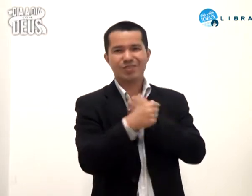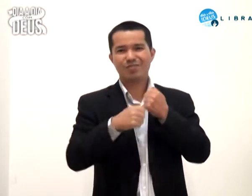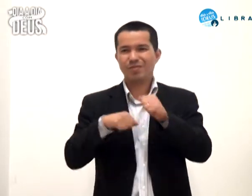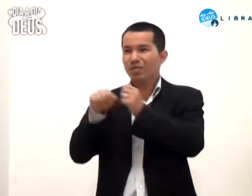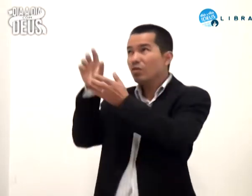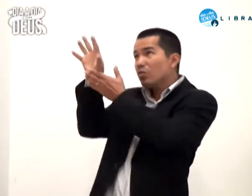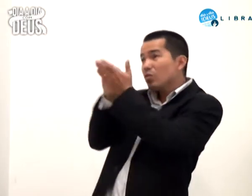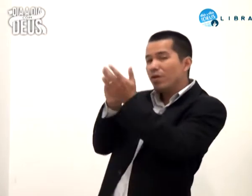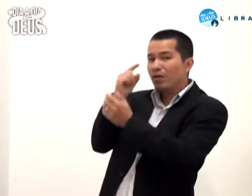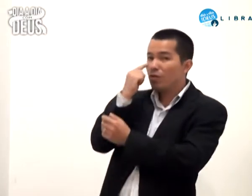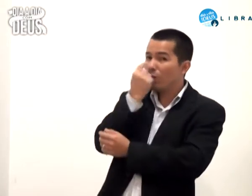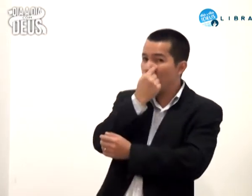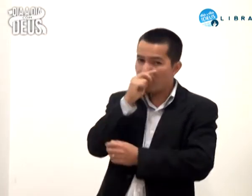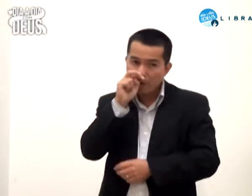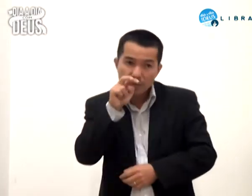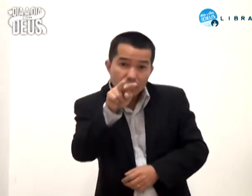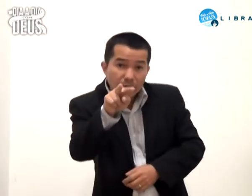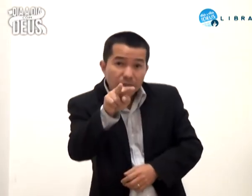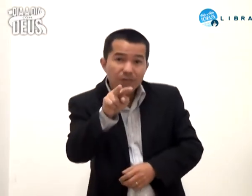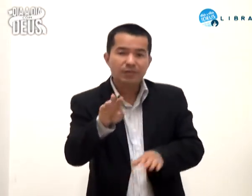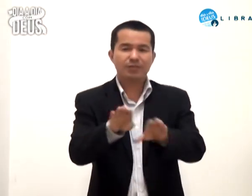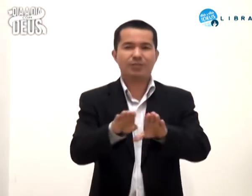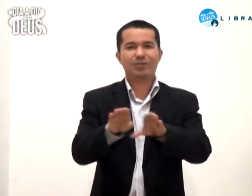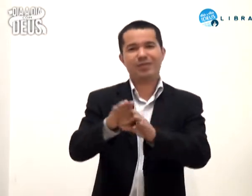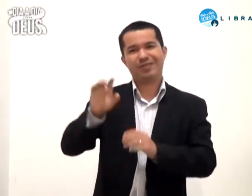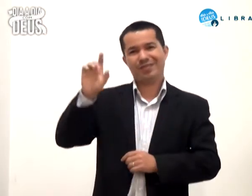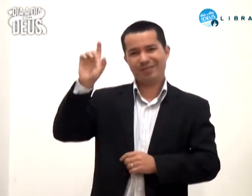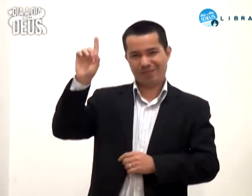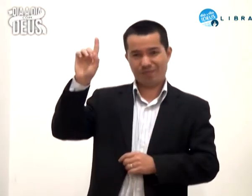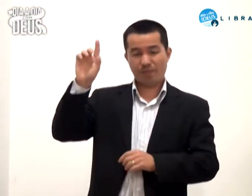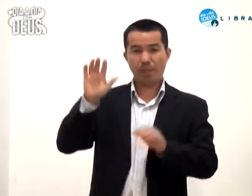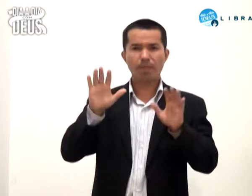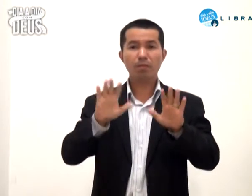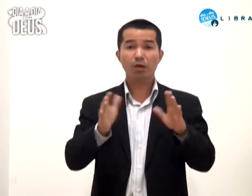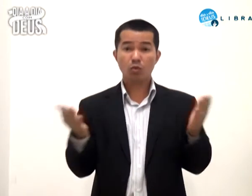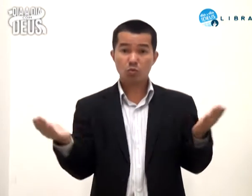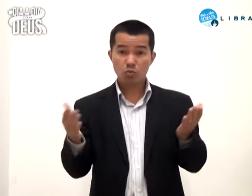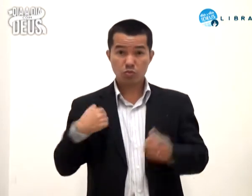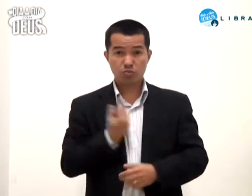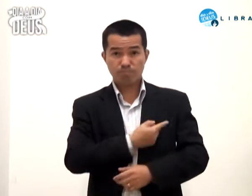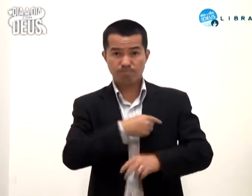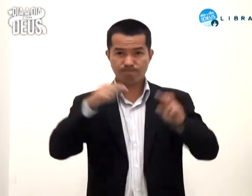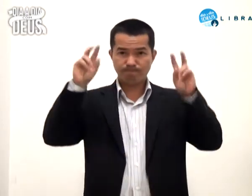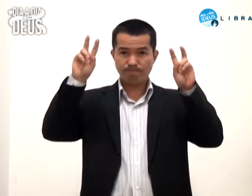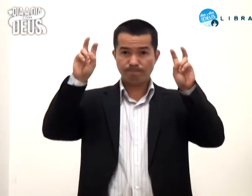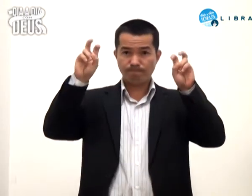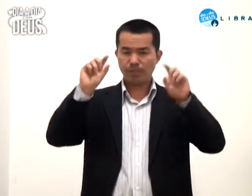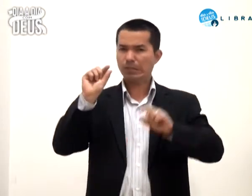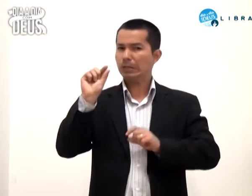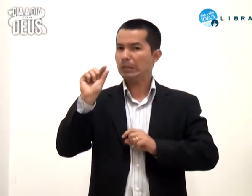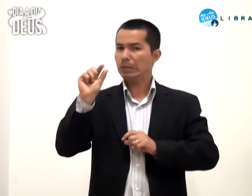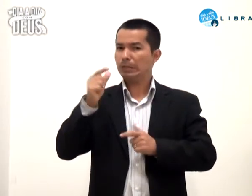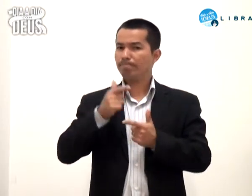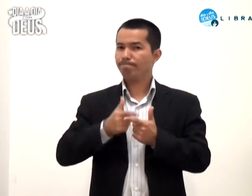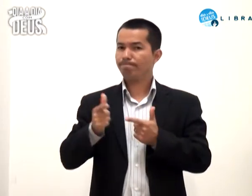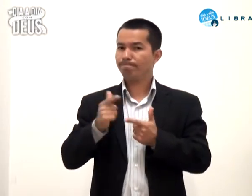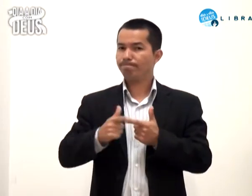matéria, na verdade, que às vezes tem se tornado polêmica. É que vamos falar